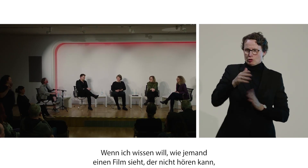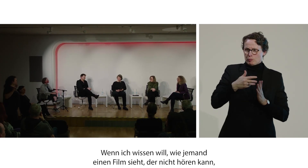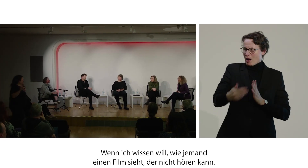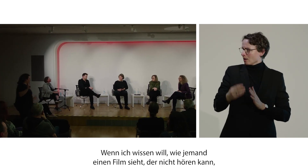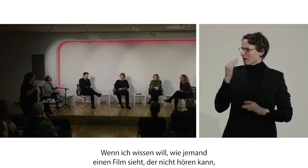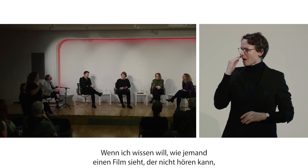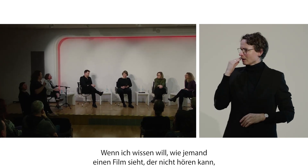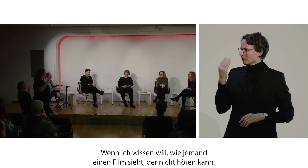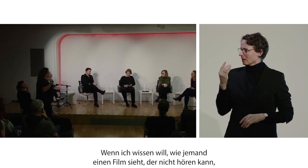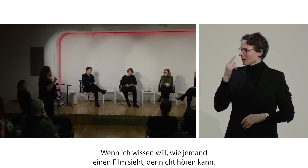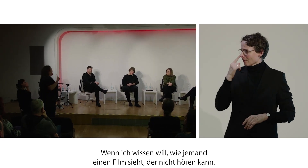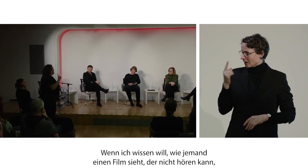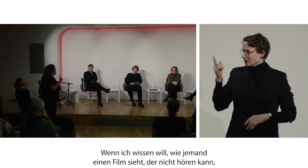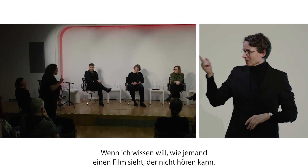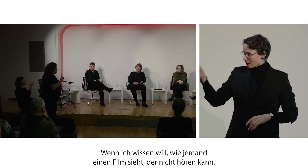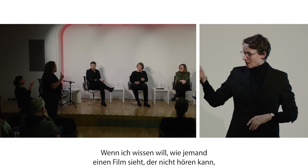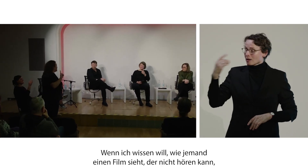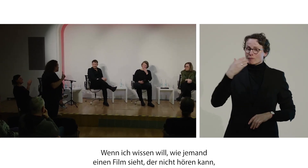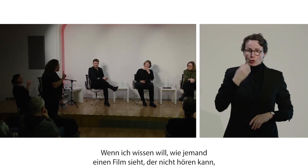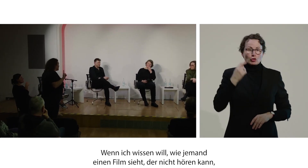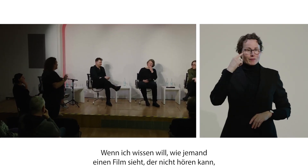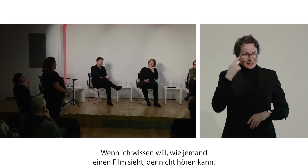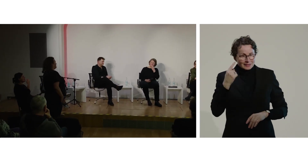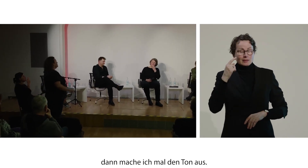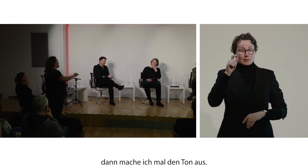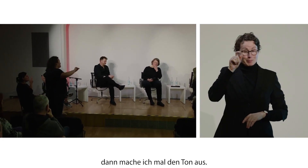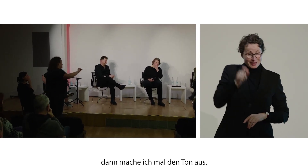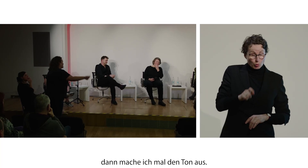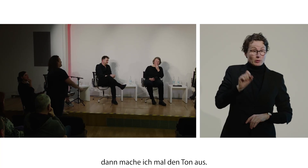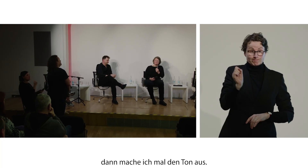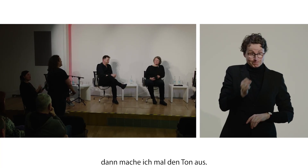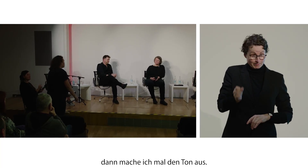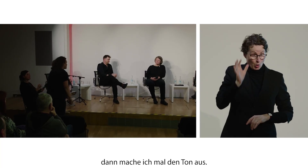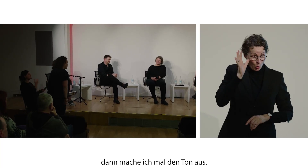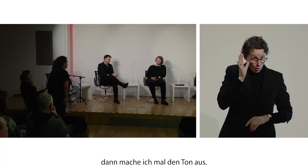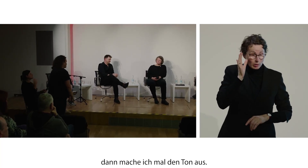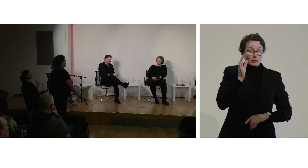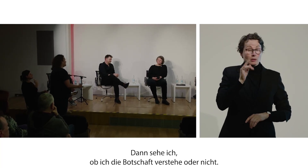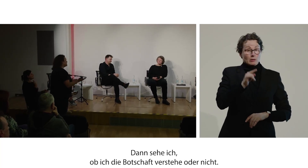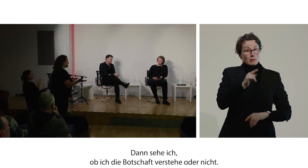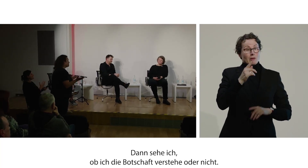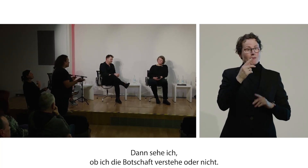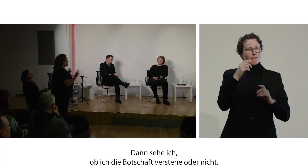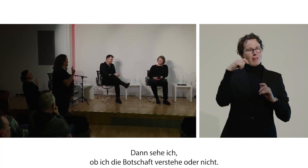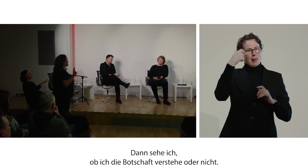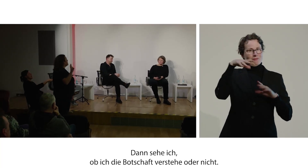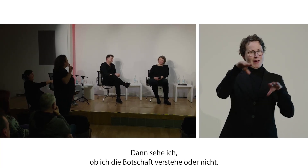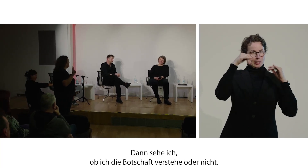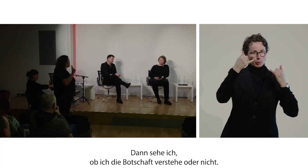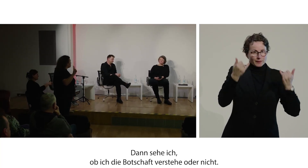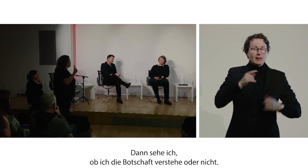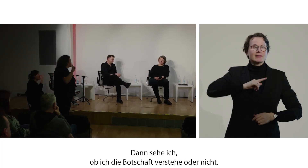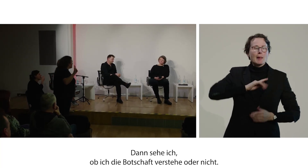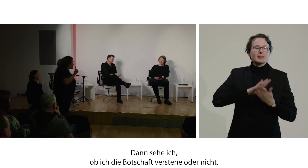Wenn ich wissen will, wie ein jemand einen Film sieht, der nicht hören kann, dann mache ich mal den Ton aus. Und dann sehe ich den Film und dann sehe ich,